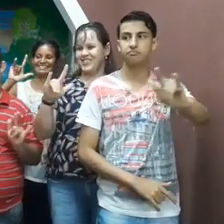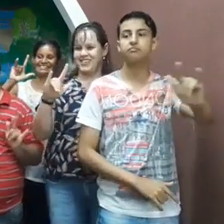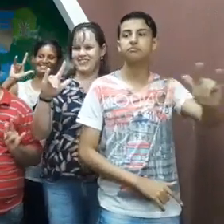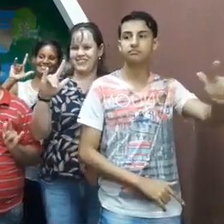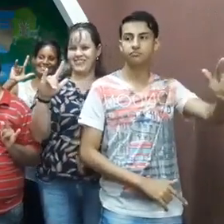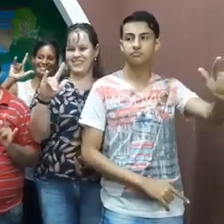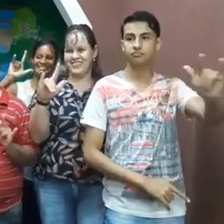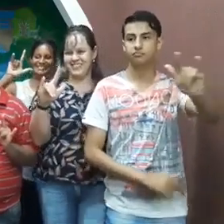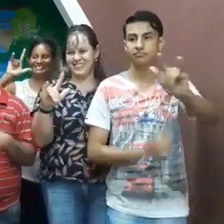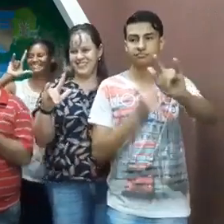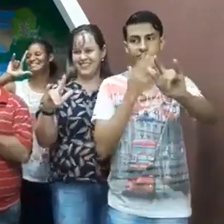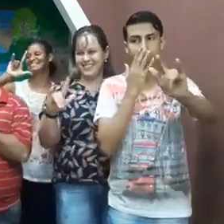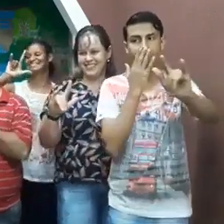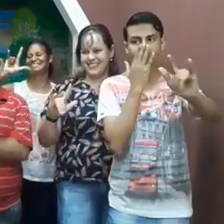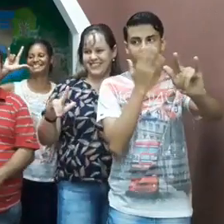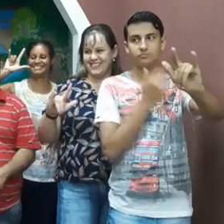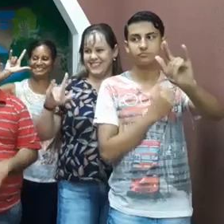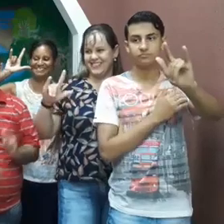Sim? Como é que é? Sim?